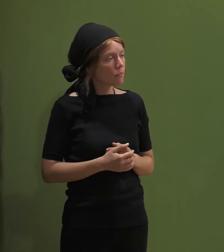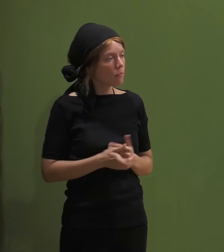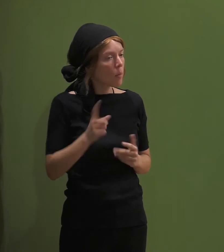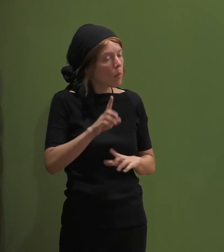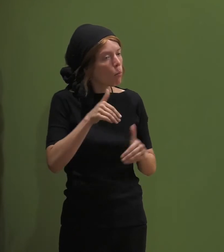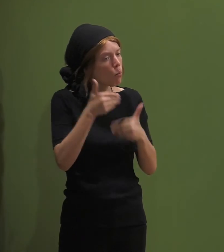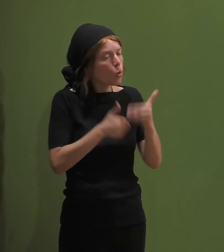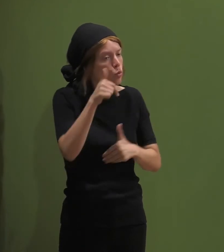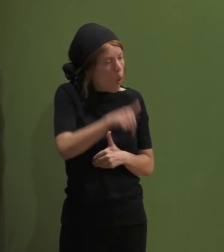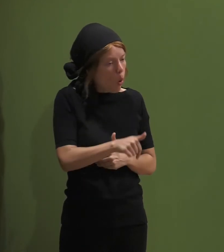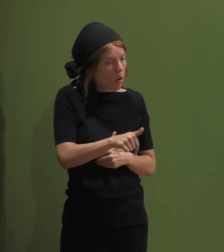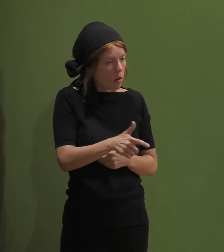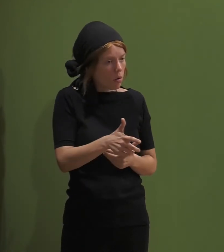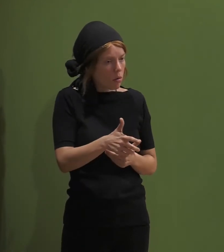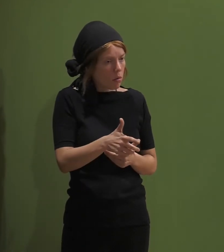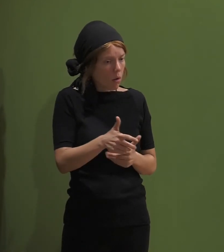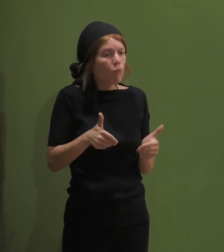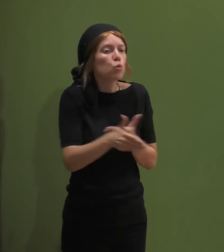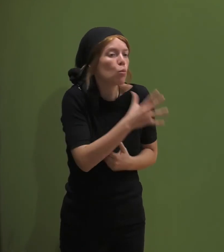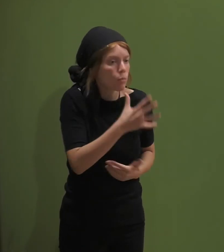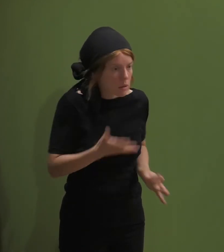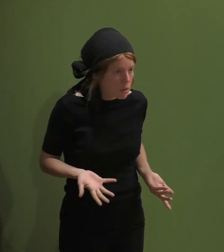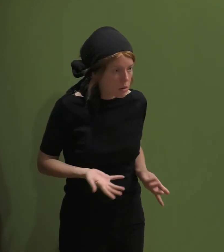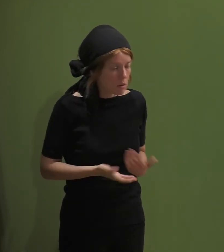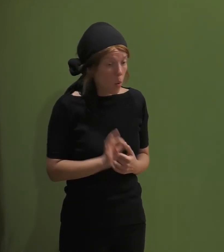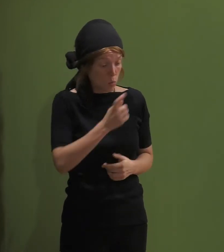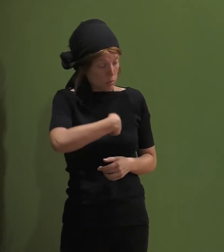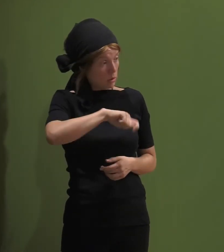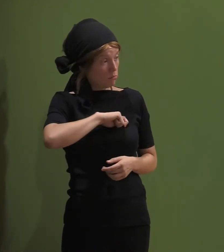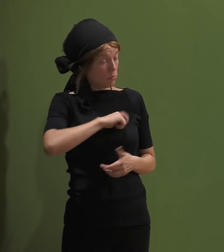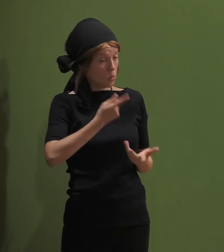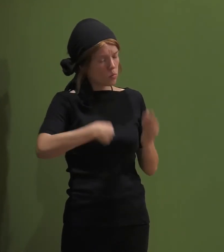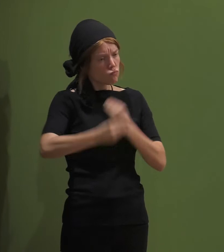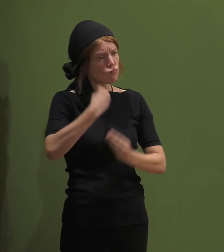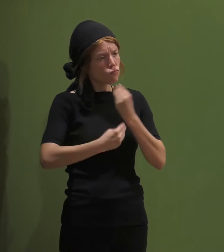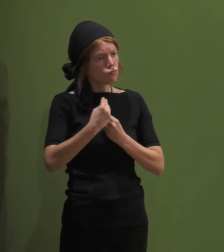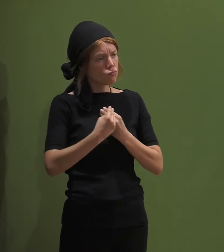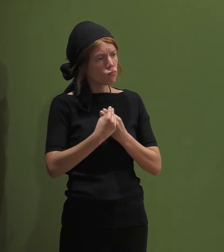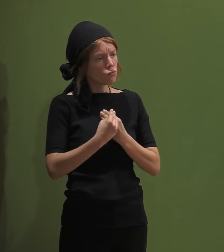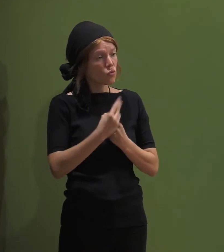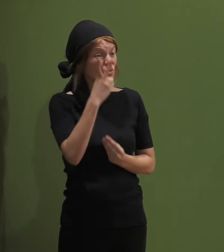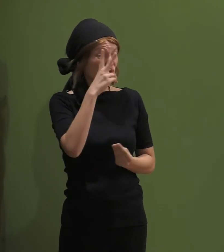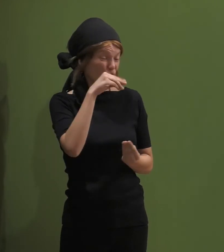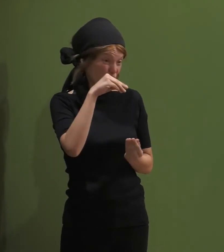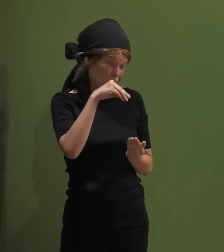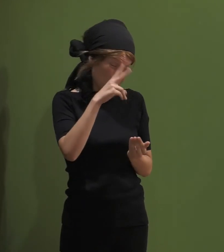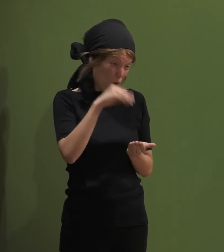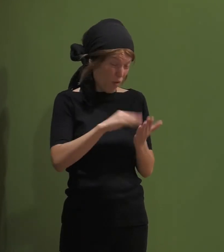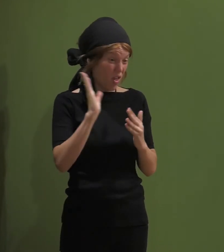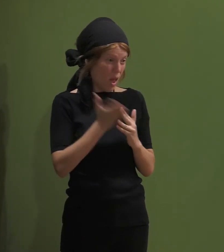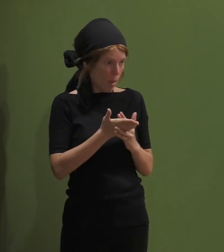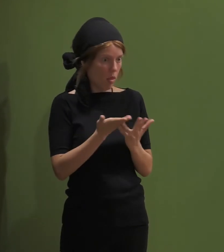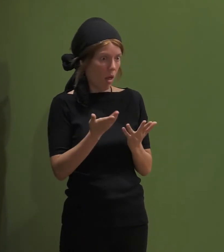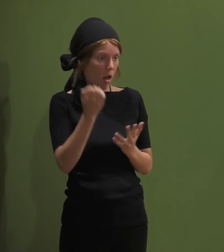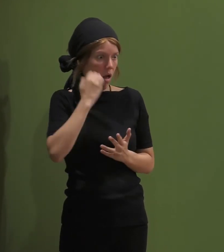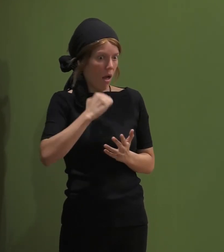el progreso hoy sobre el regreso del futuro, o en España, en el que estamos consumiendo 2 veces y media lo que el planeta puede dar, en el